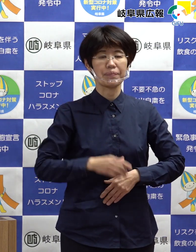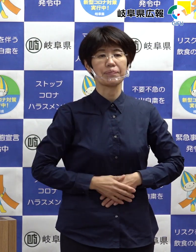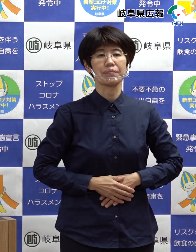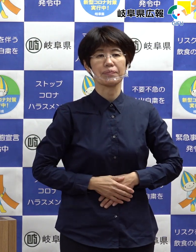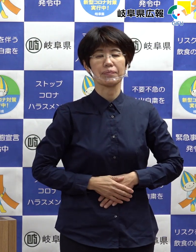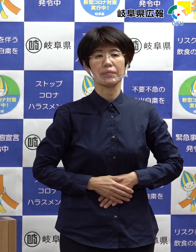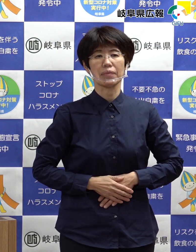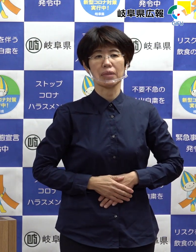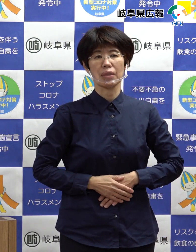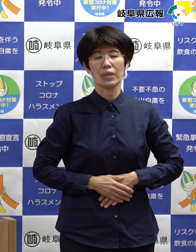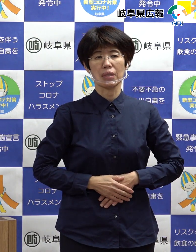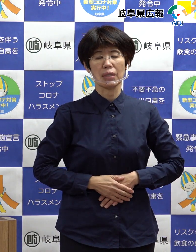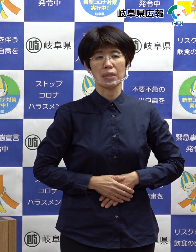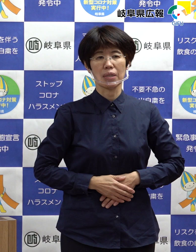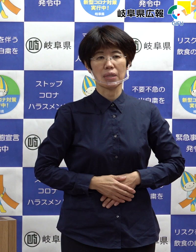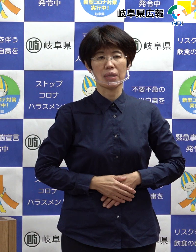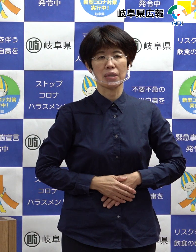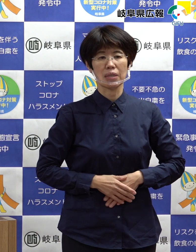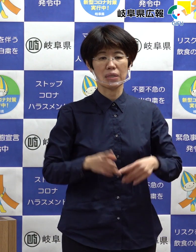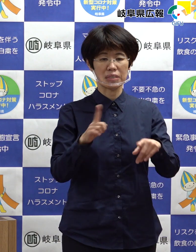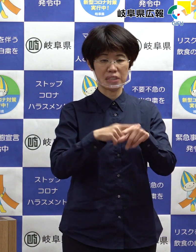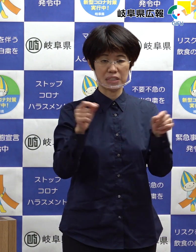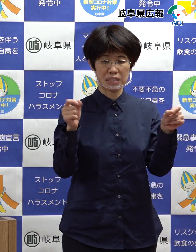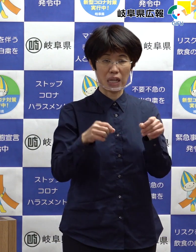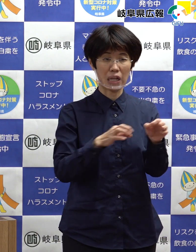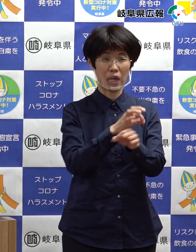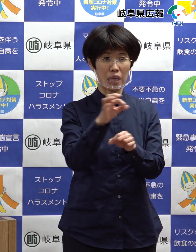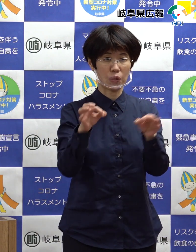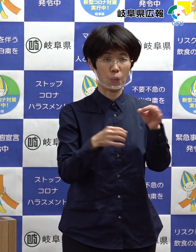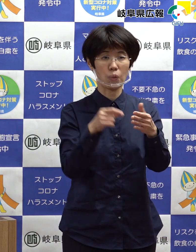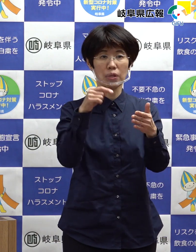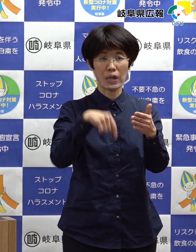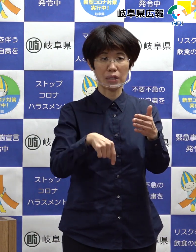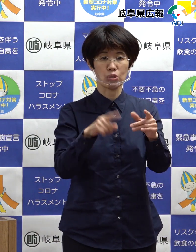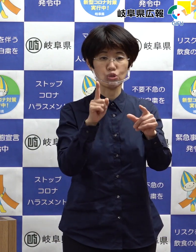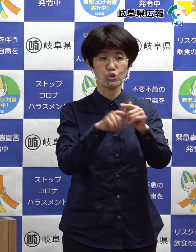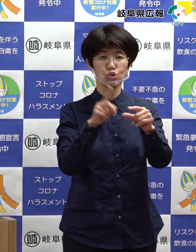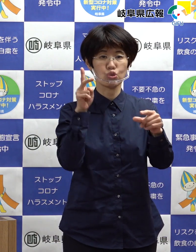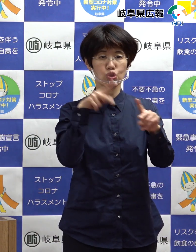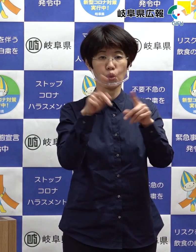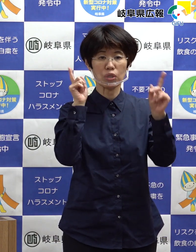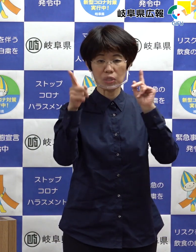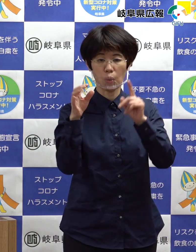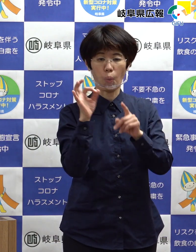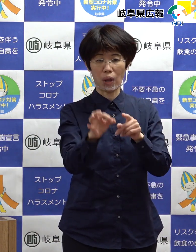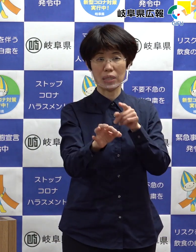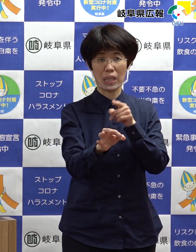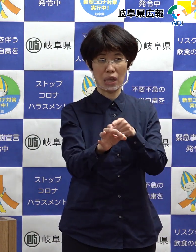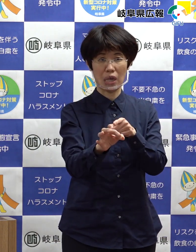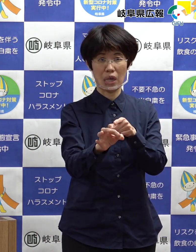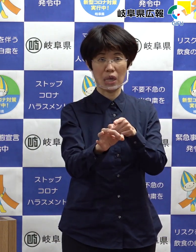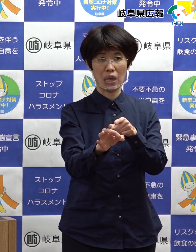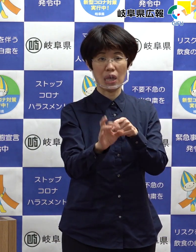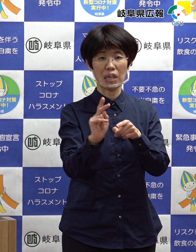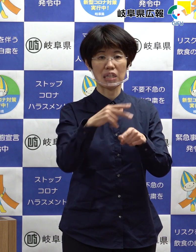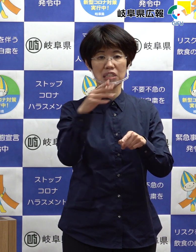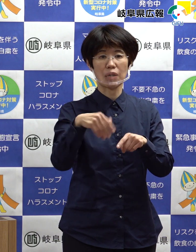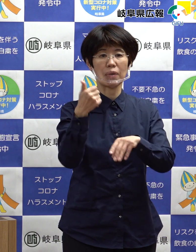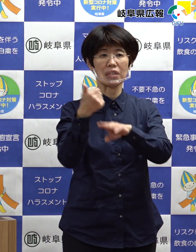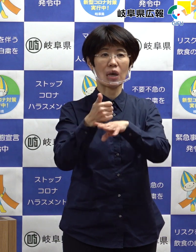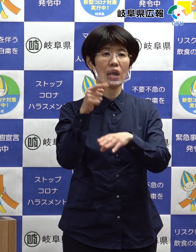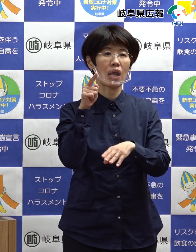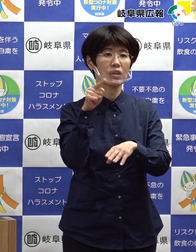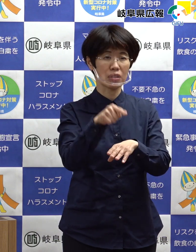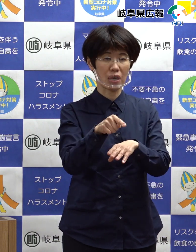から時短の影響を受ける中小事業者に対する一時金ですが、梶山経済産業大臣から